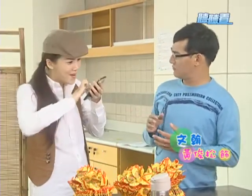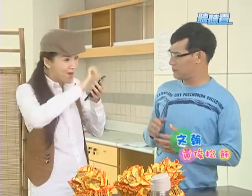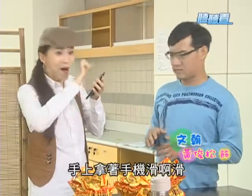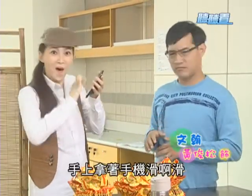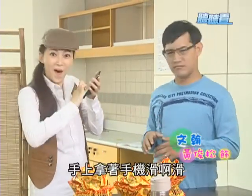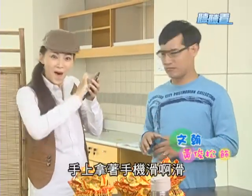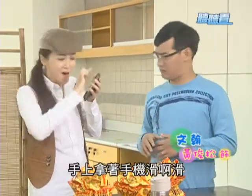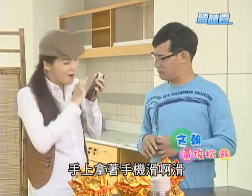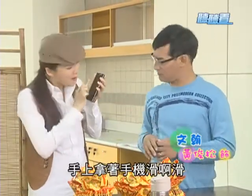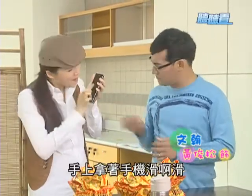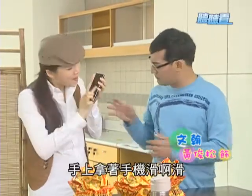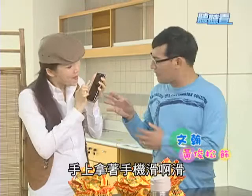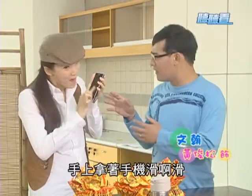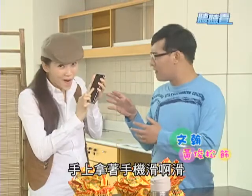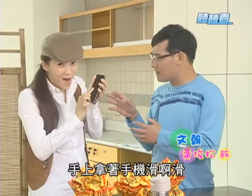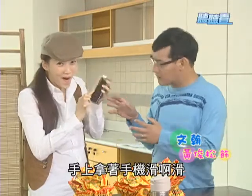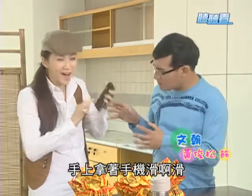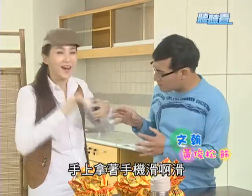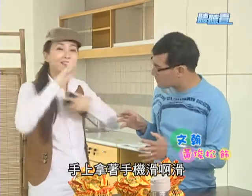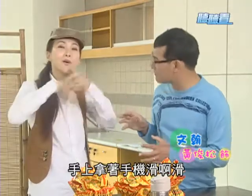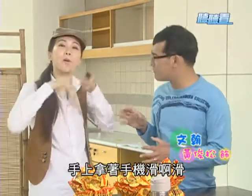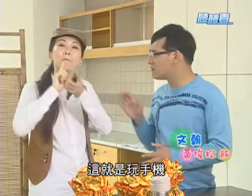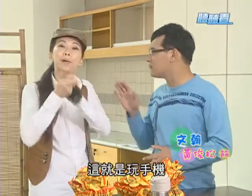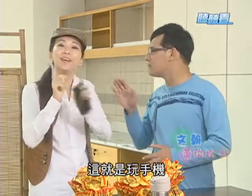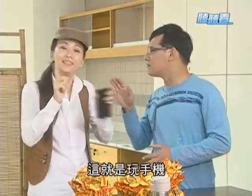手上呢拿着手机滑呀滑，这就是